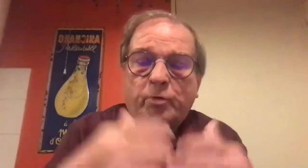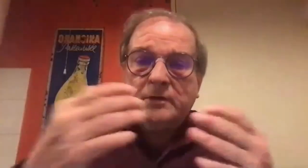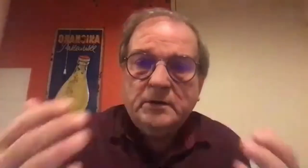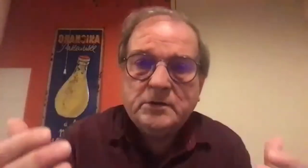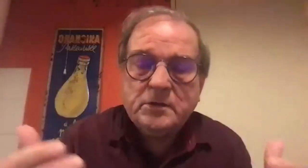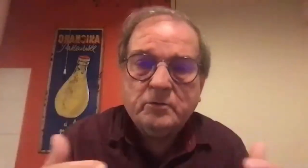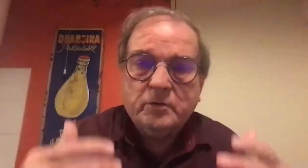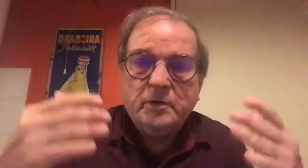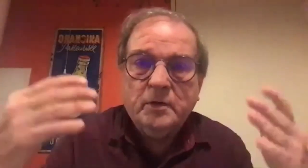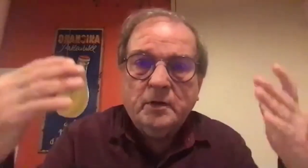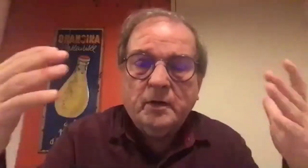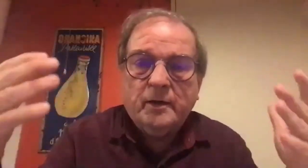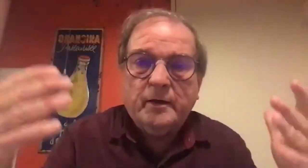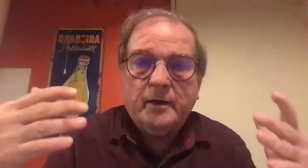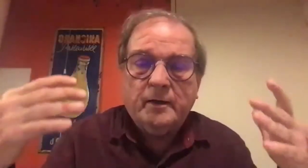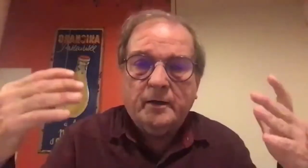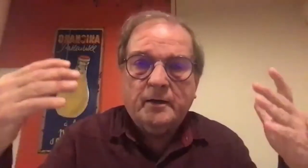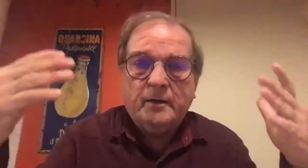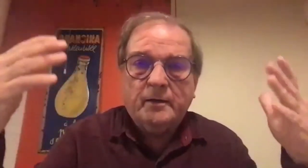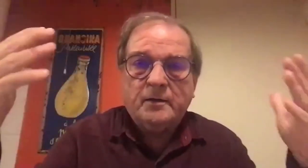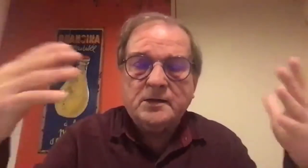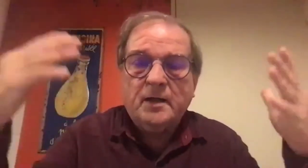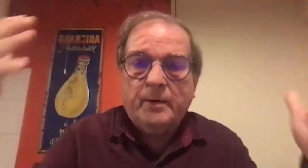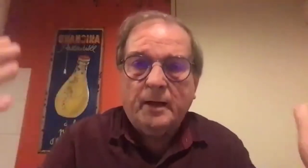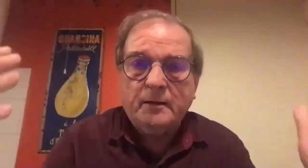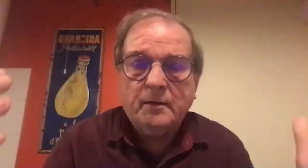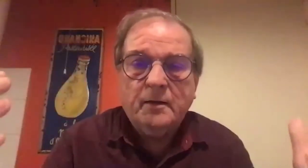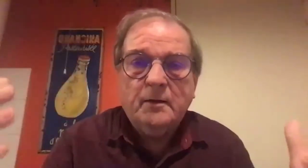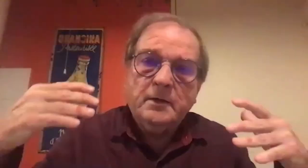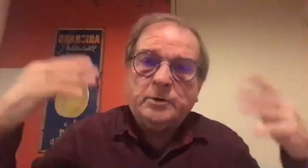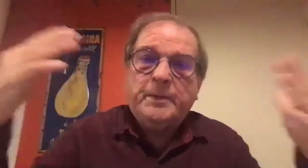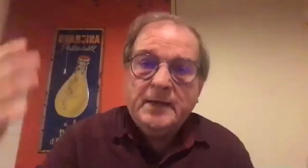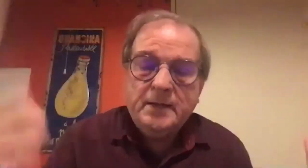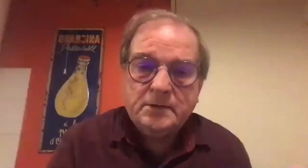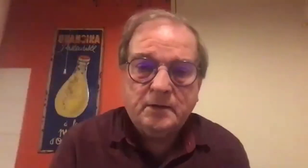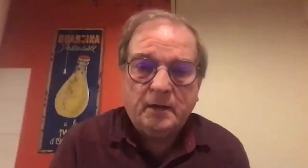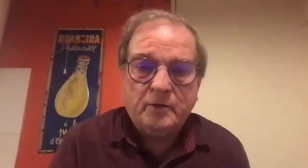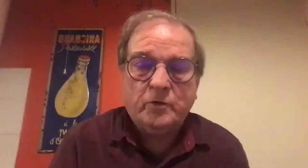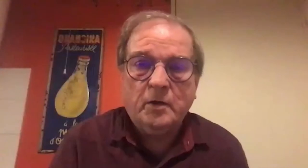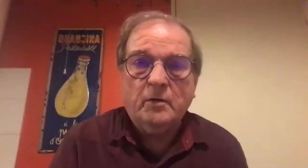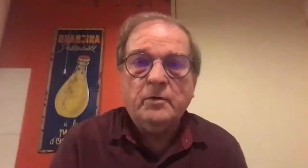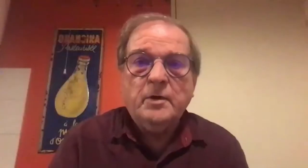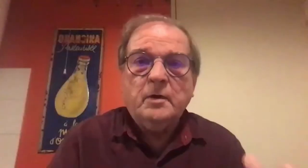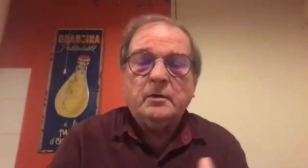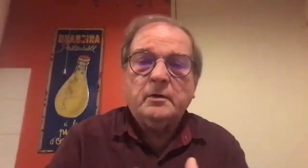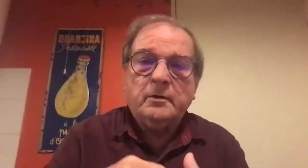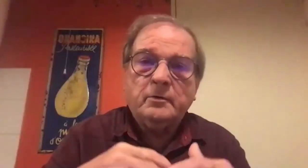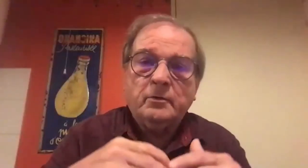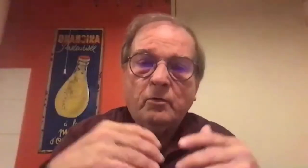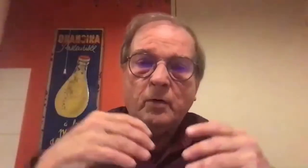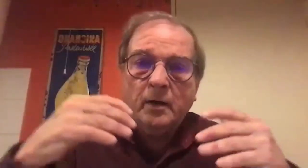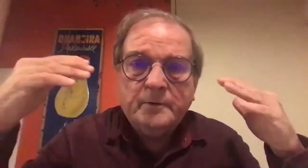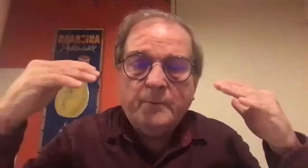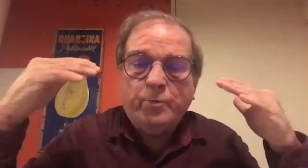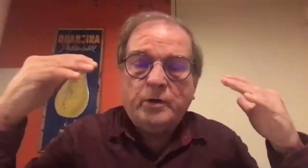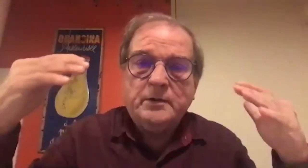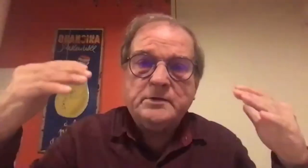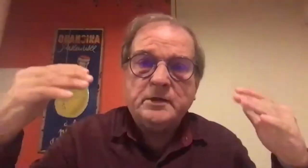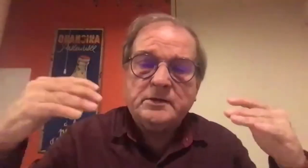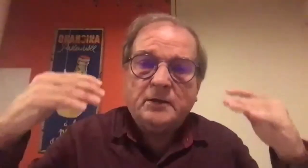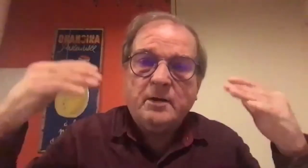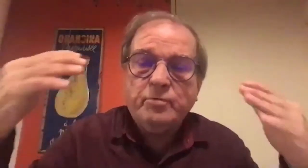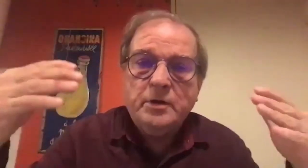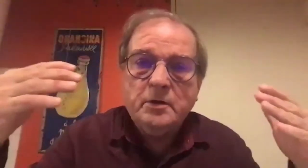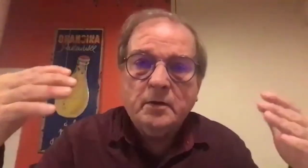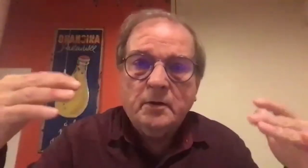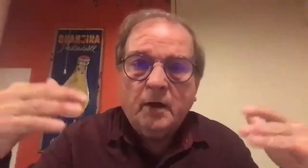a importância com que era celebrada a experiência internacional, ou a importância